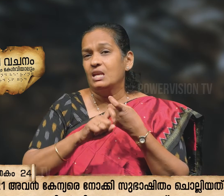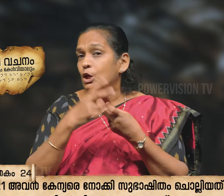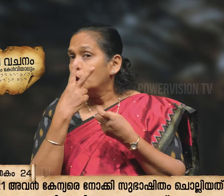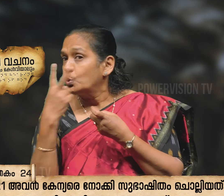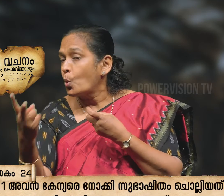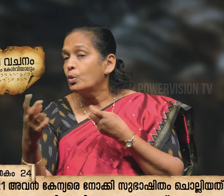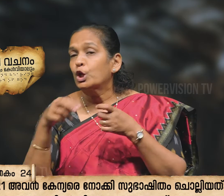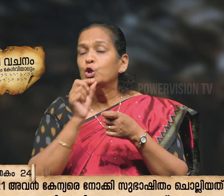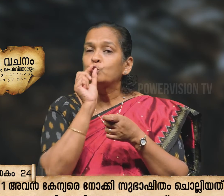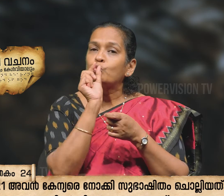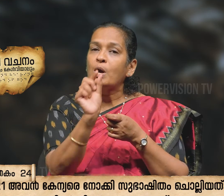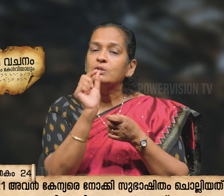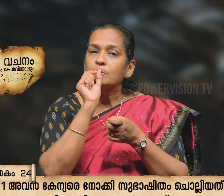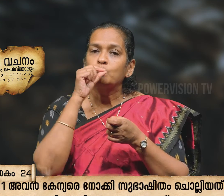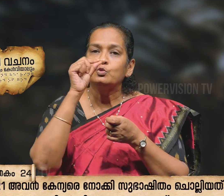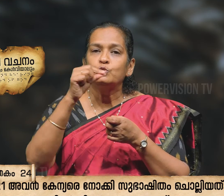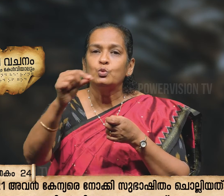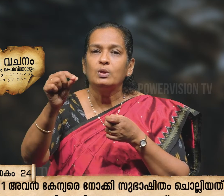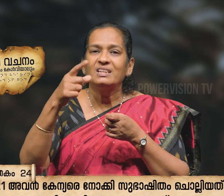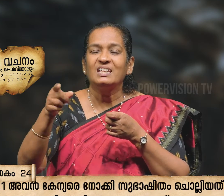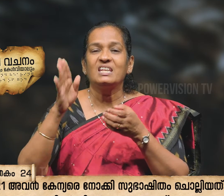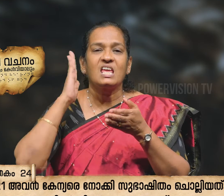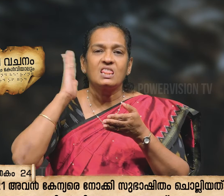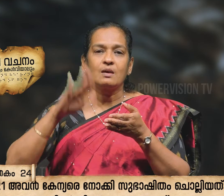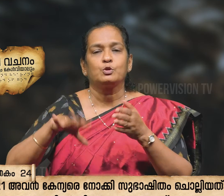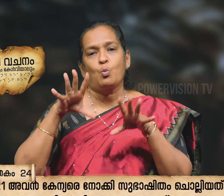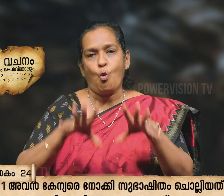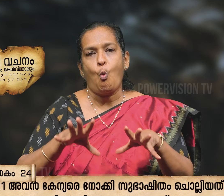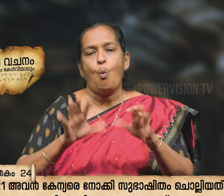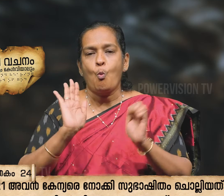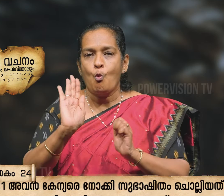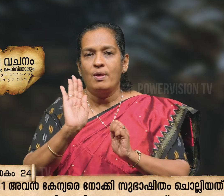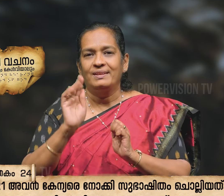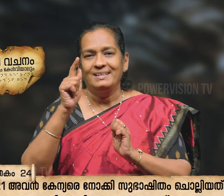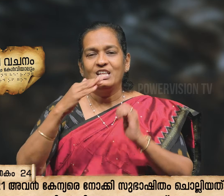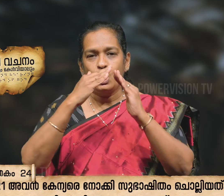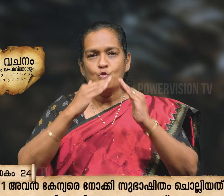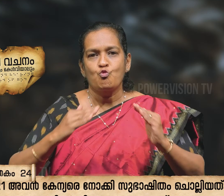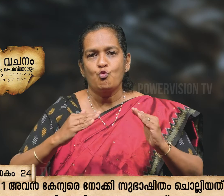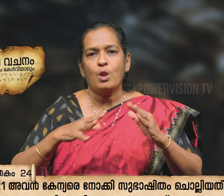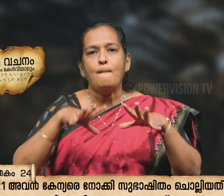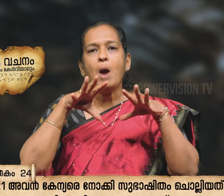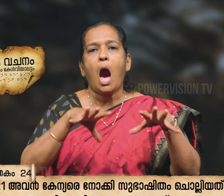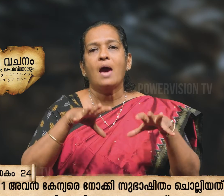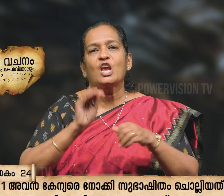നോക്കി സുഭാഷിതം ചൊല്ലിയത്, നിന്റെ നിവാസം ഉറപ്പുള്ളത്, നിന്റെ കൂട് പാറയിൽ